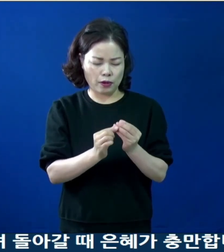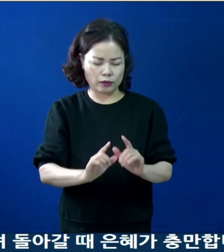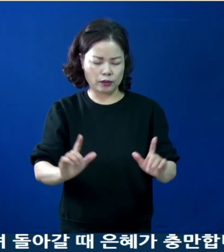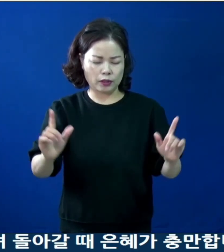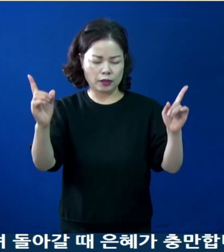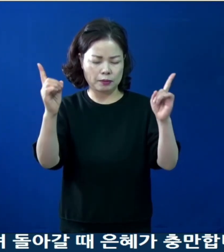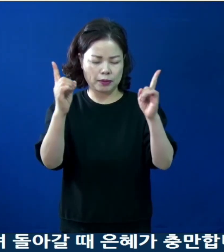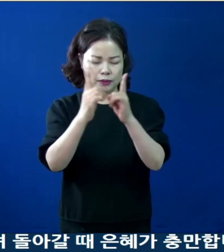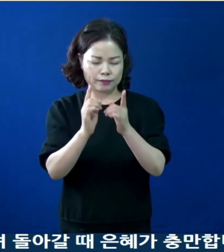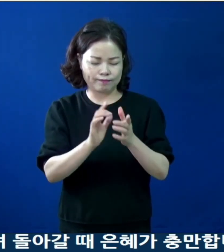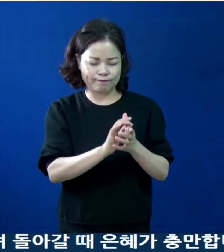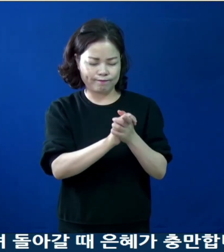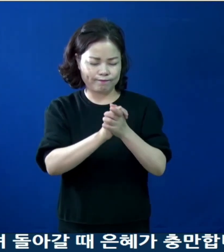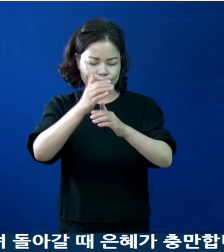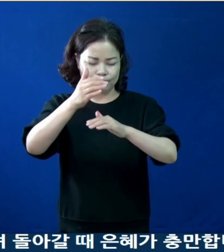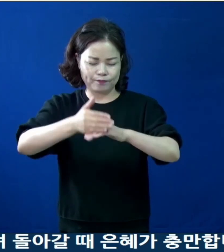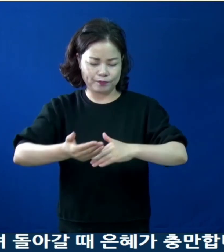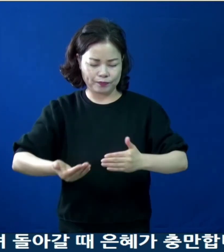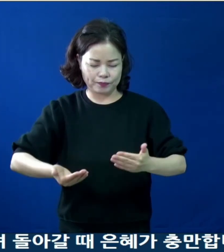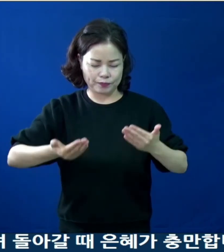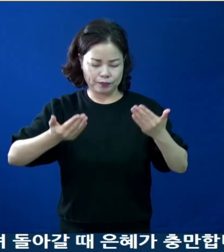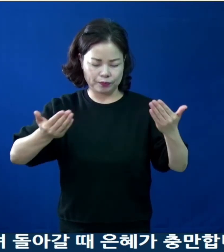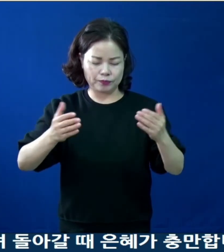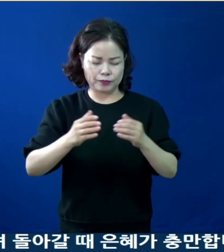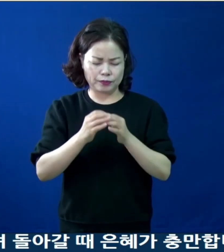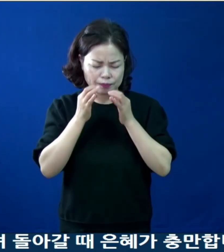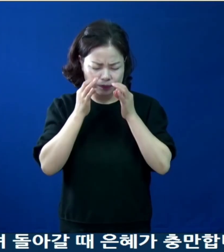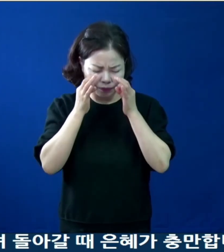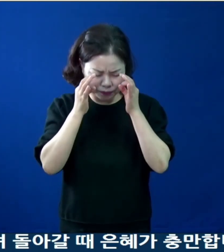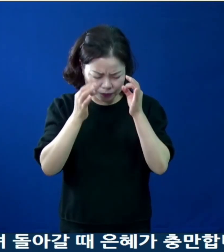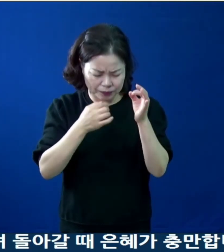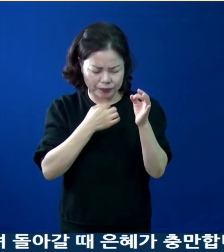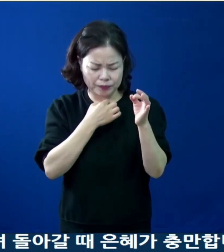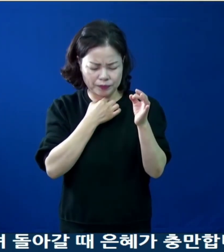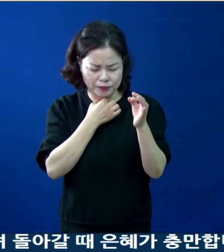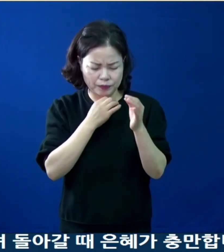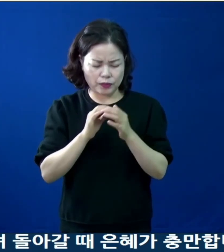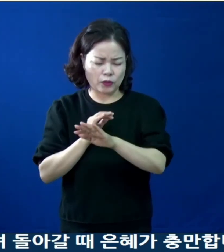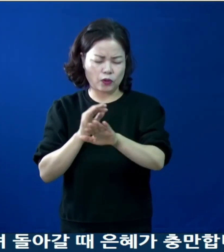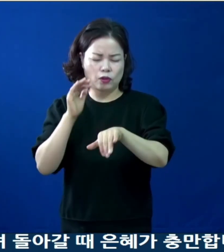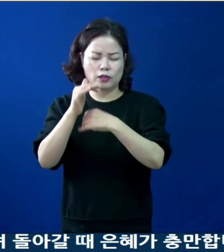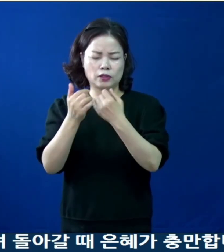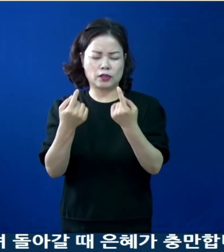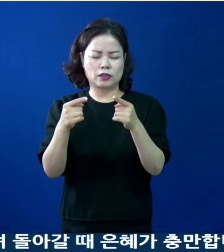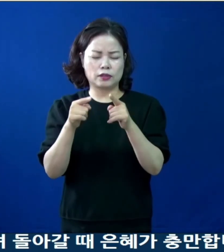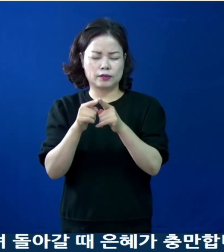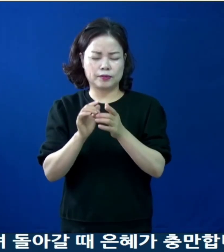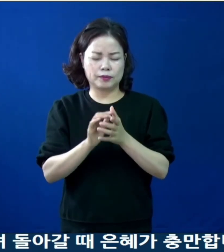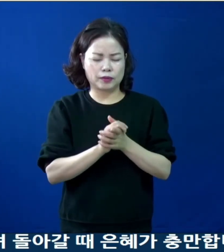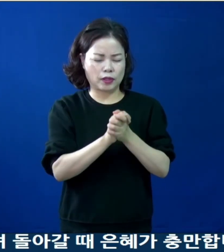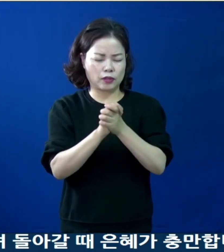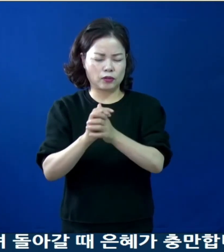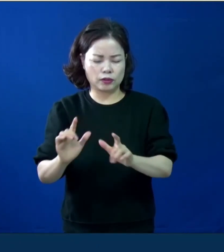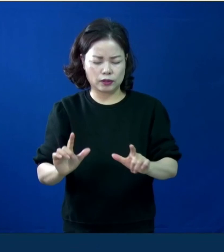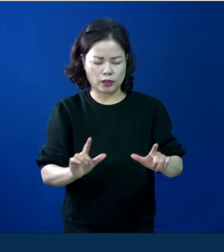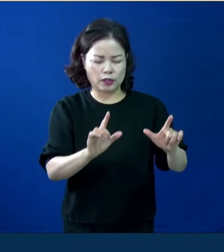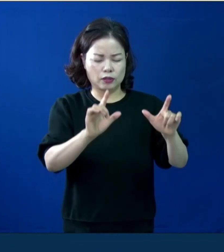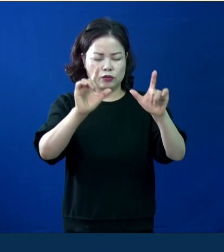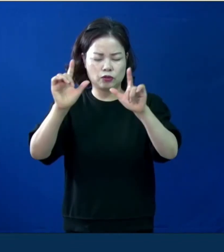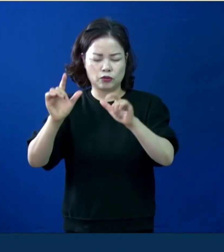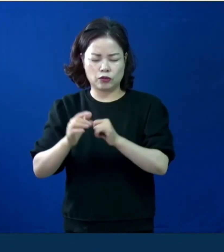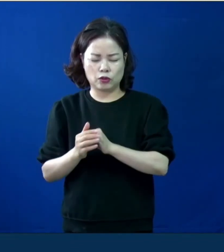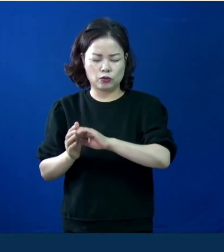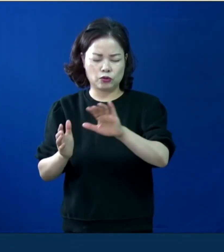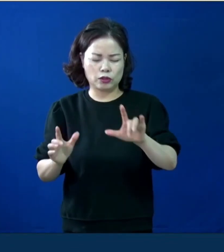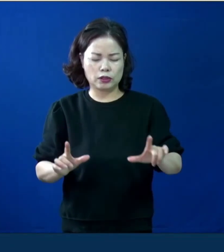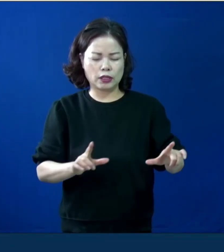하시니 감사합니다. 간절히 원하오니 우리가 하나님과 더욱 화목하게 살아갈 수 있도록